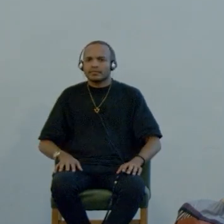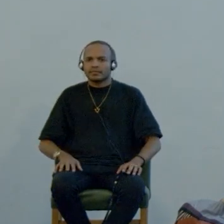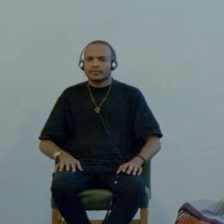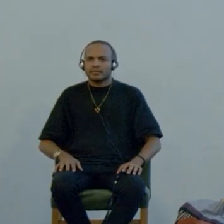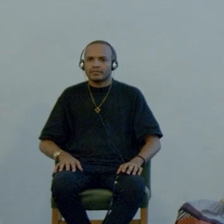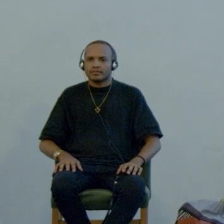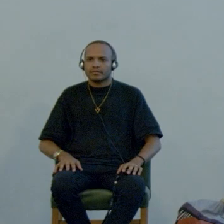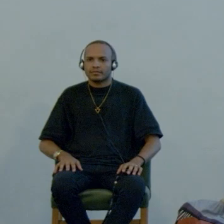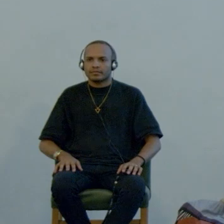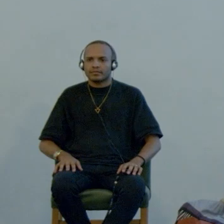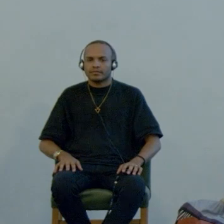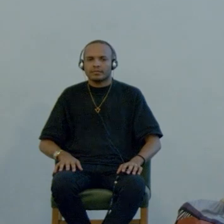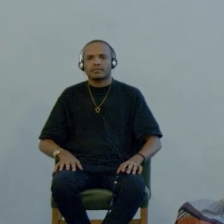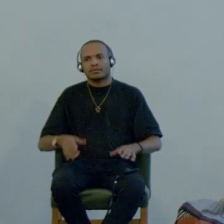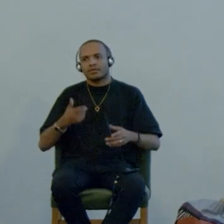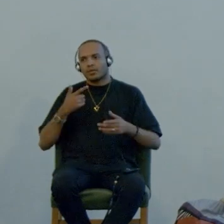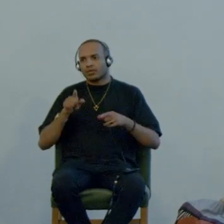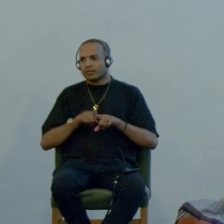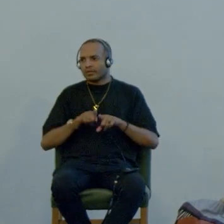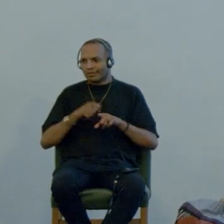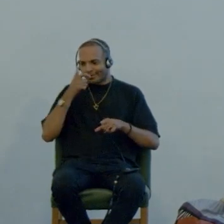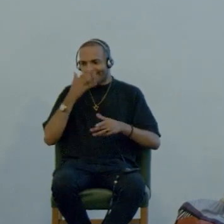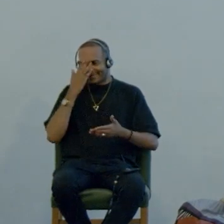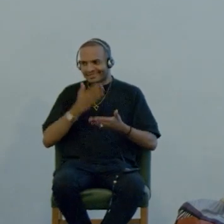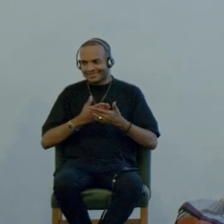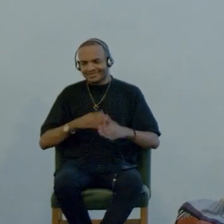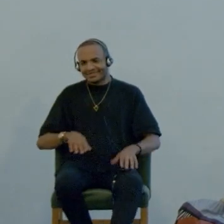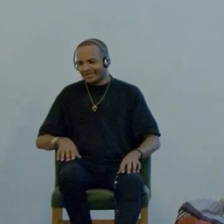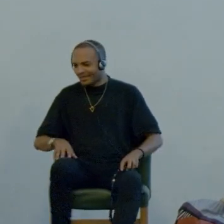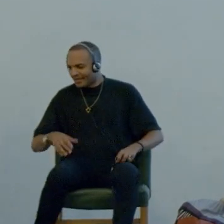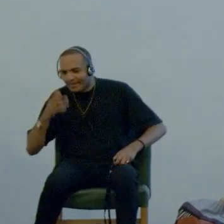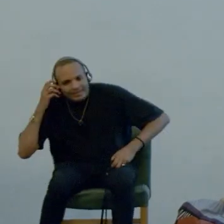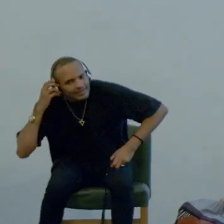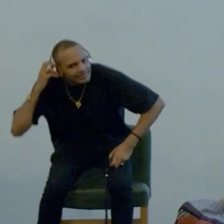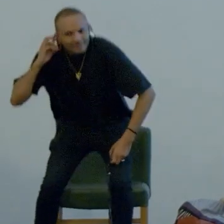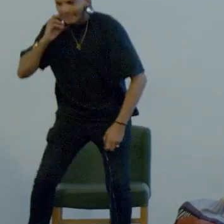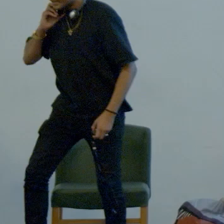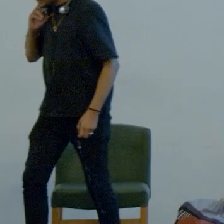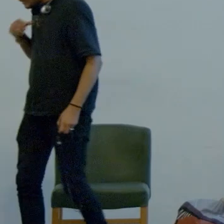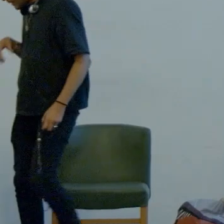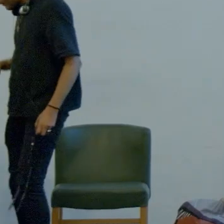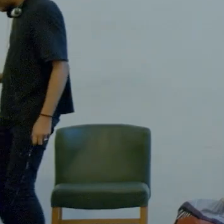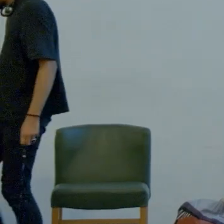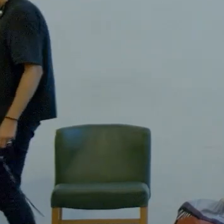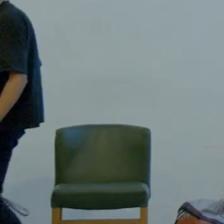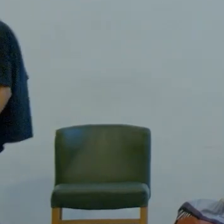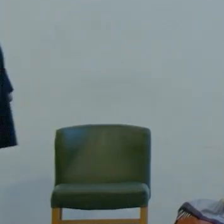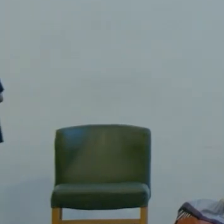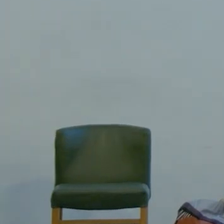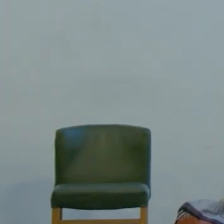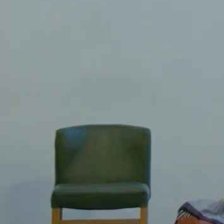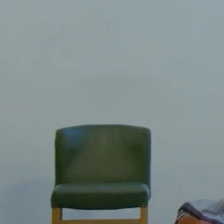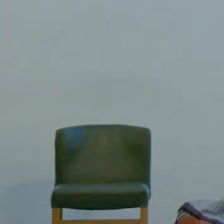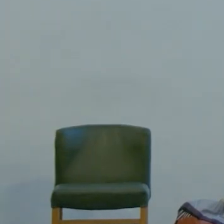une des choses, je crois, que nous avons en commun tous les trois ici, c'est une passion pour les profondeurs. Les profondeurs